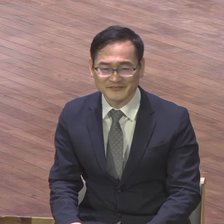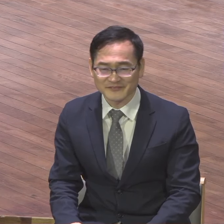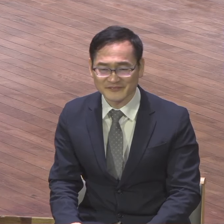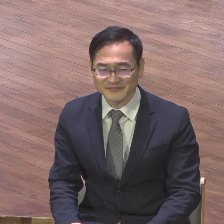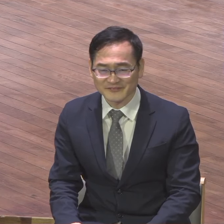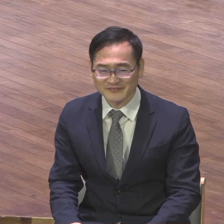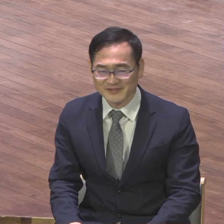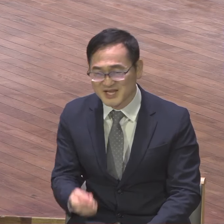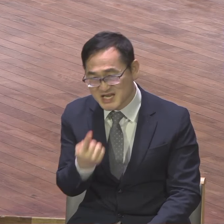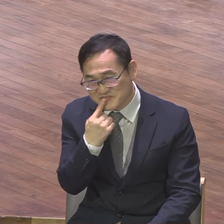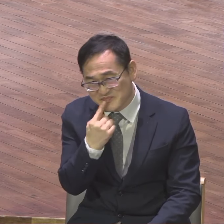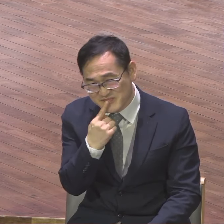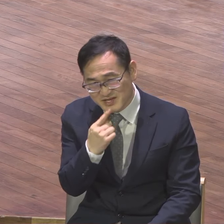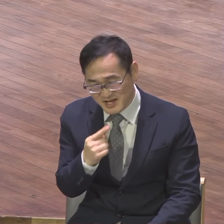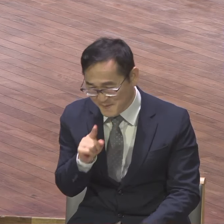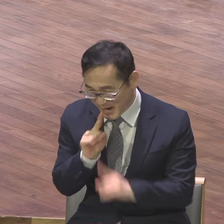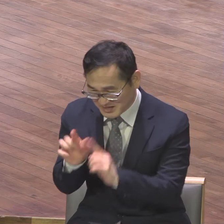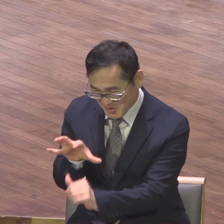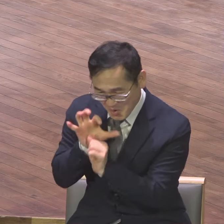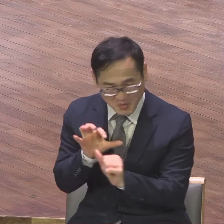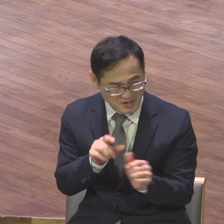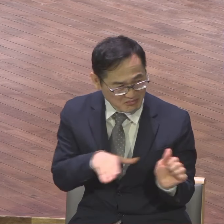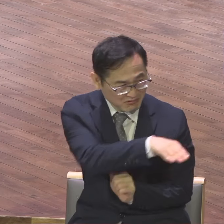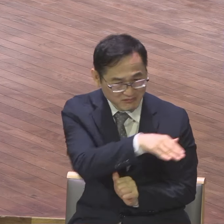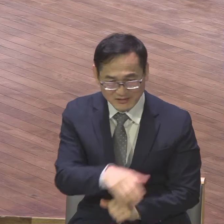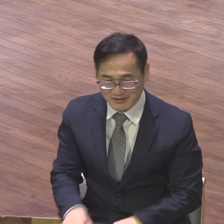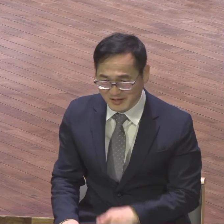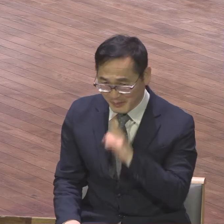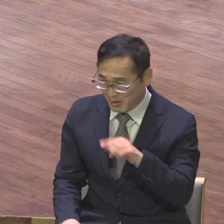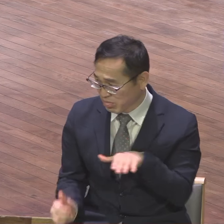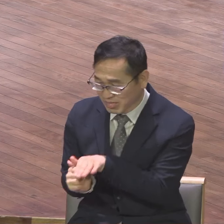참 조등이가 하던 말, 말 잘하지요.